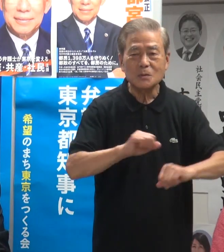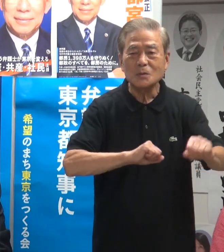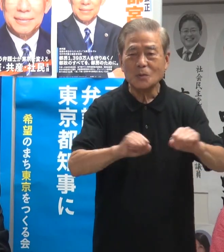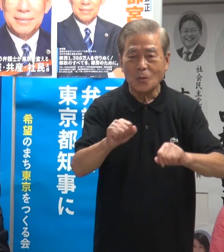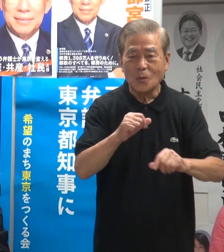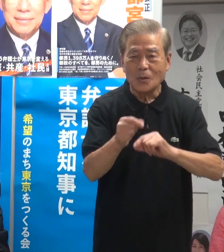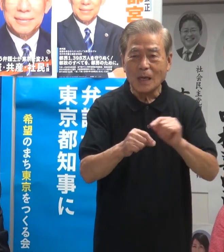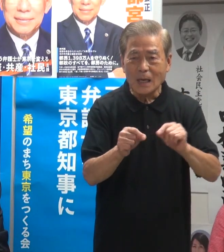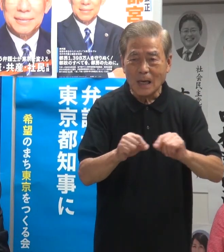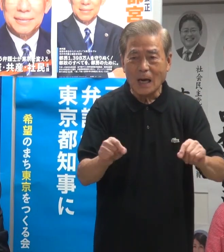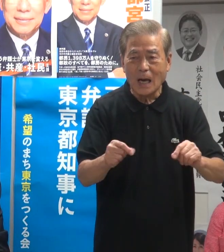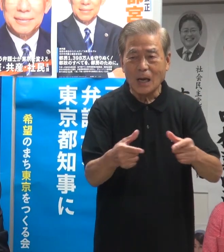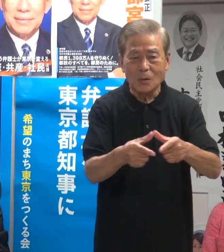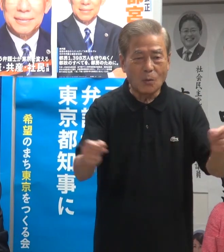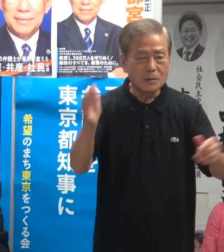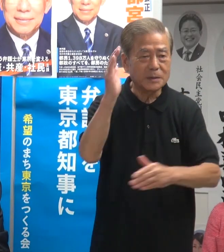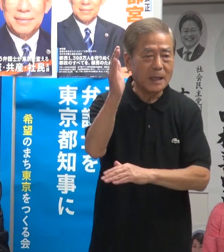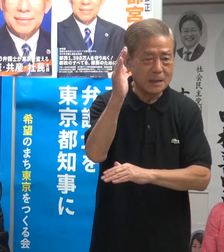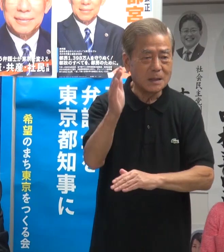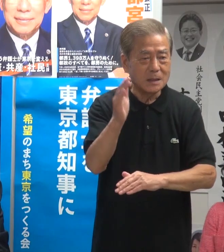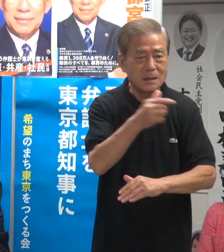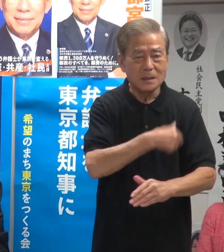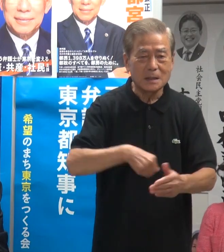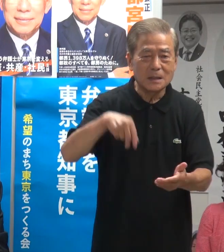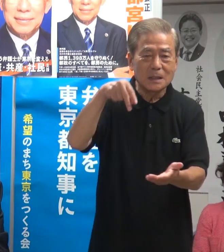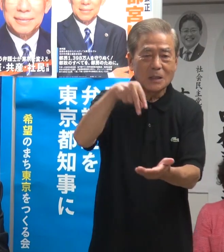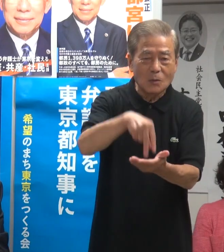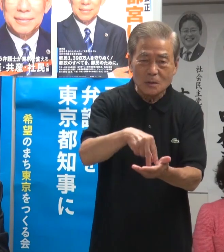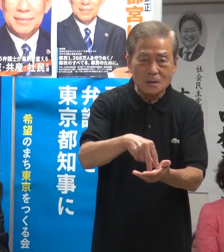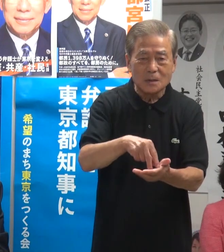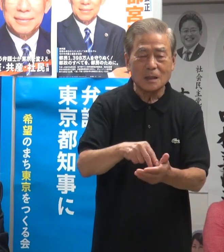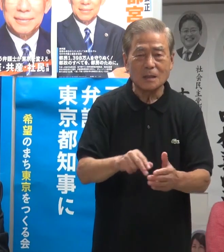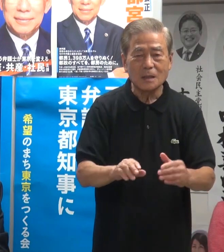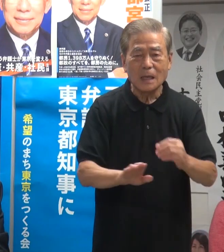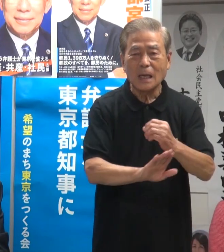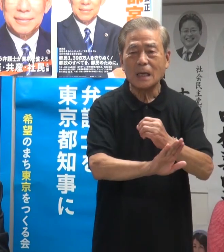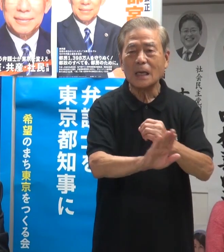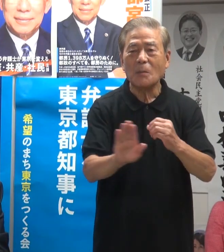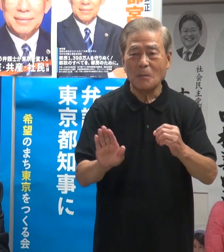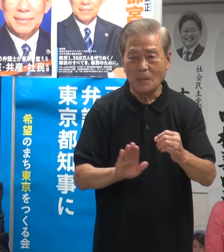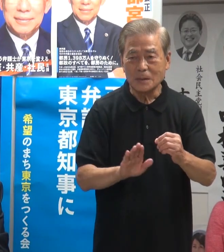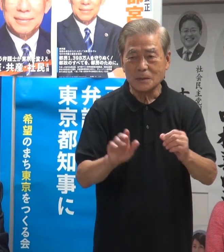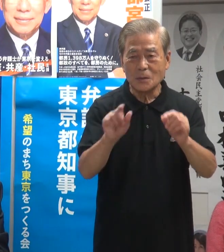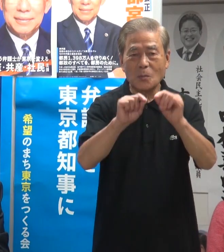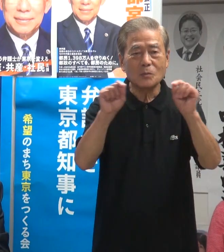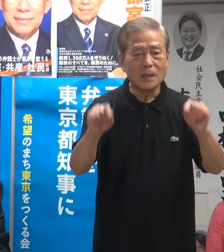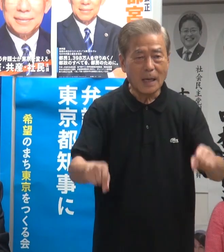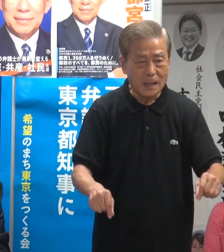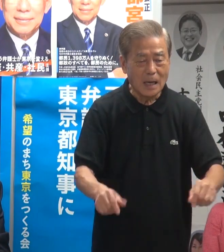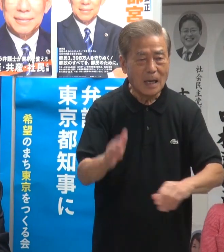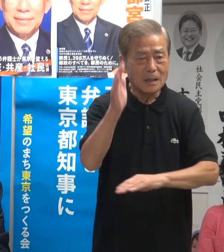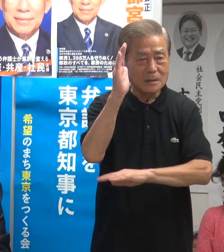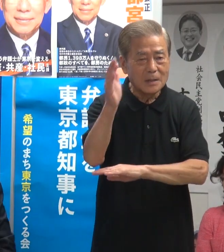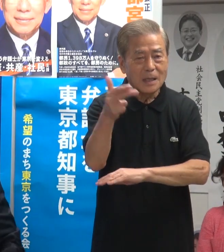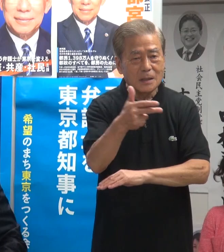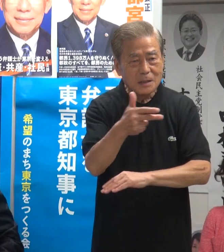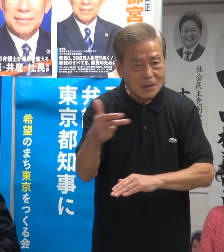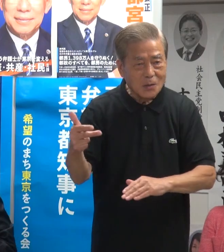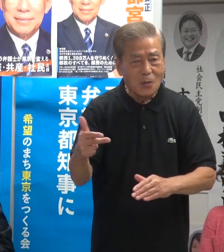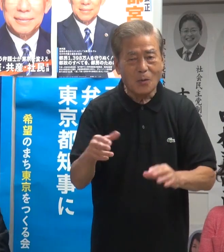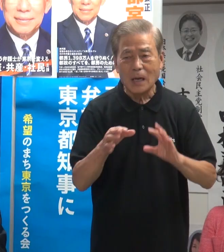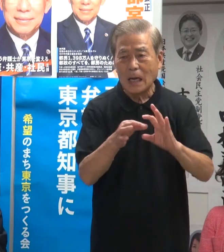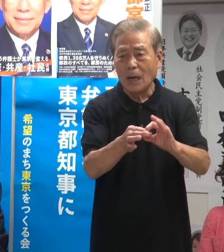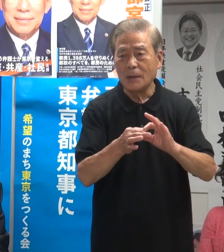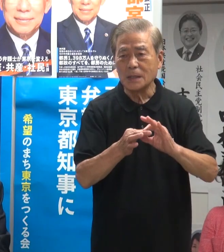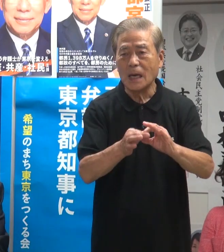ゃなくてね。だけど原発問題でもあらゆる問題が政治と直結しているわけですよね。